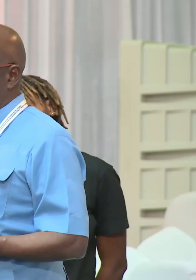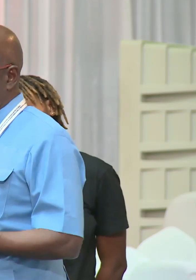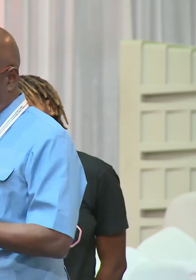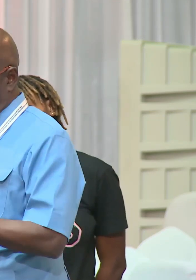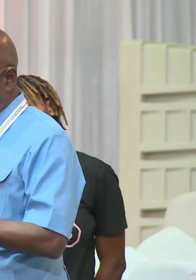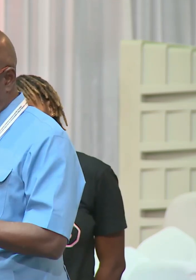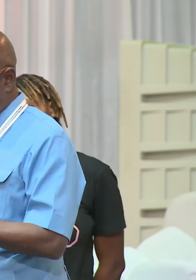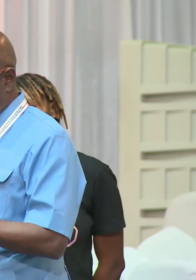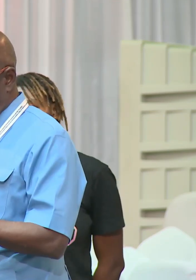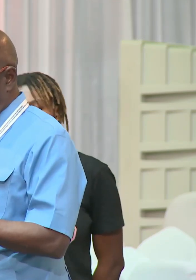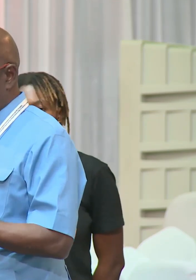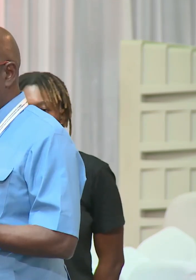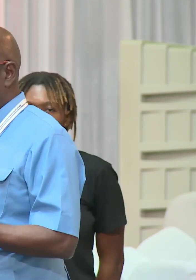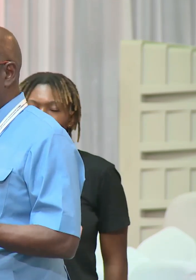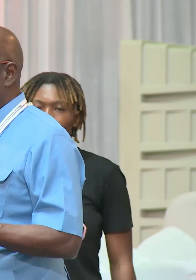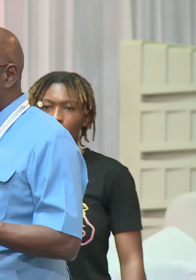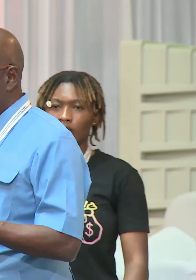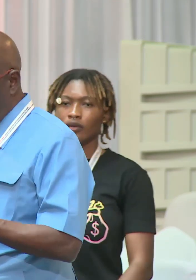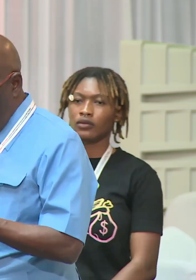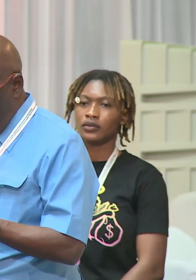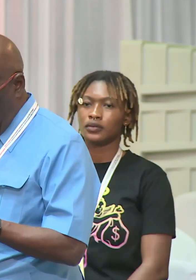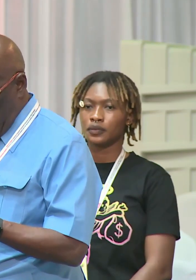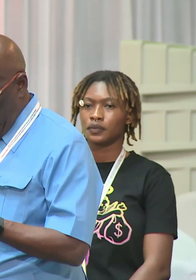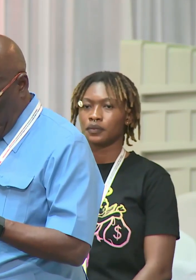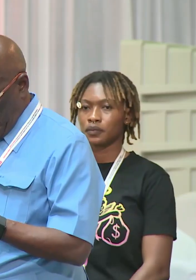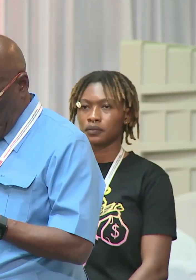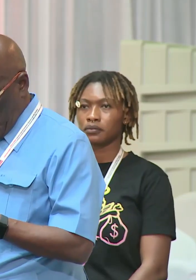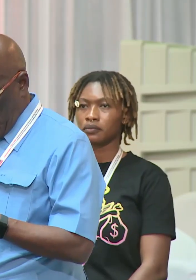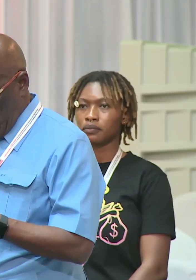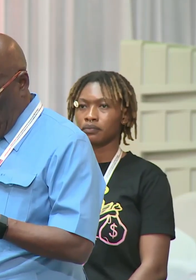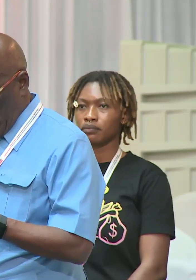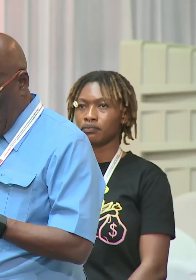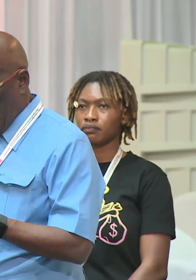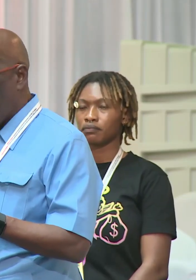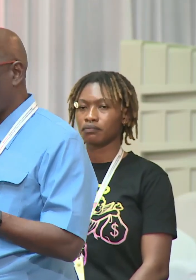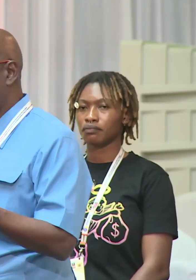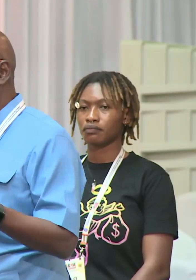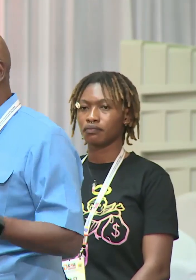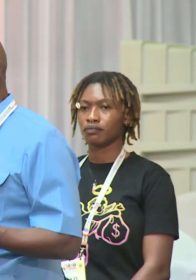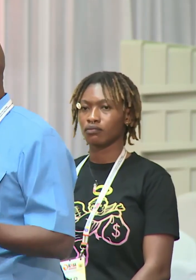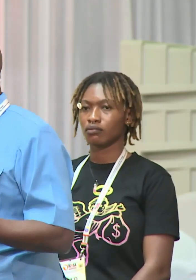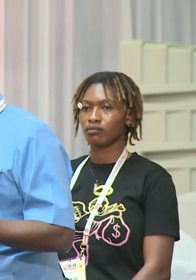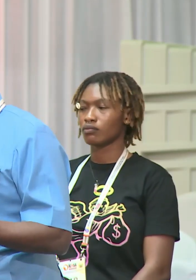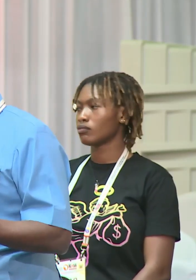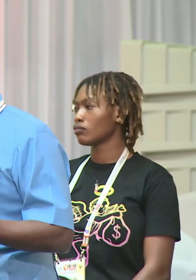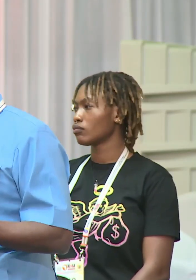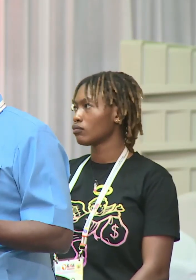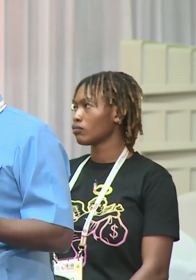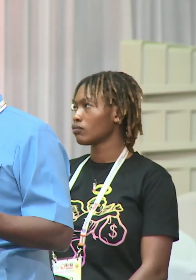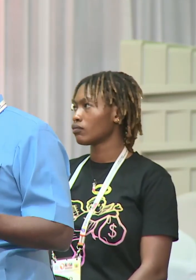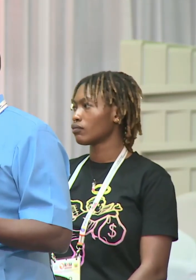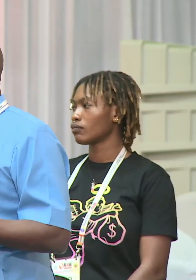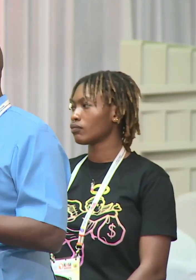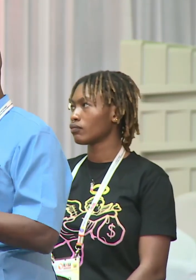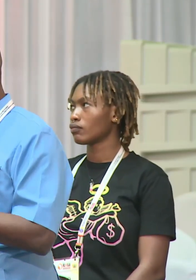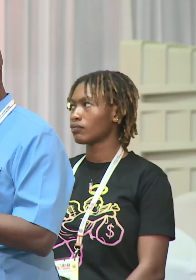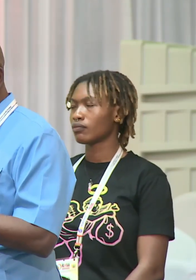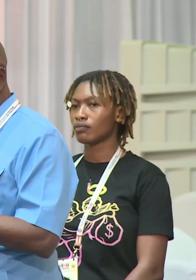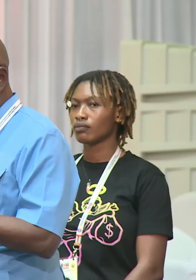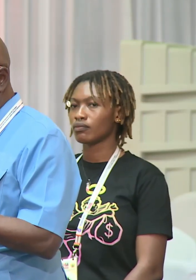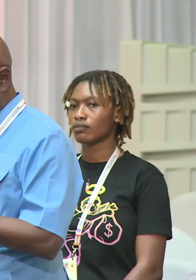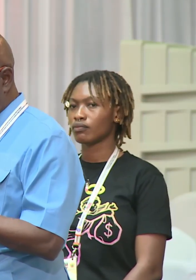diagnostic. Et actuellement, dans le contexte actuel, en plus